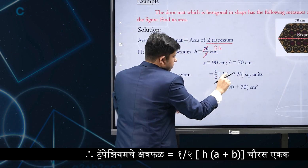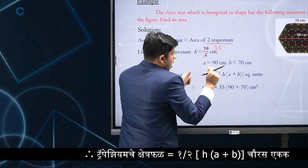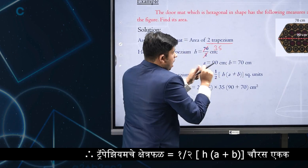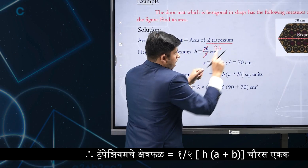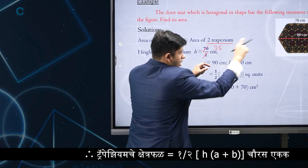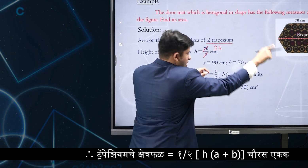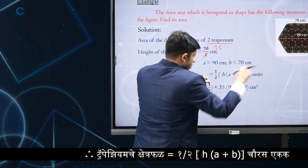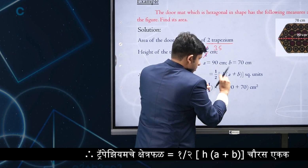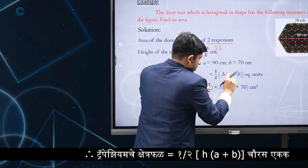1.